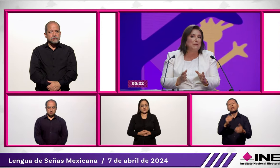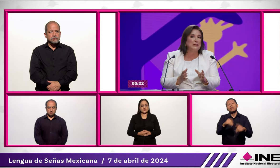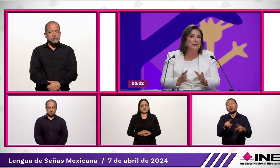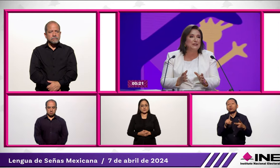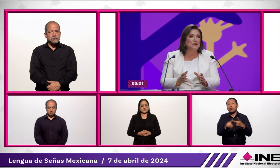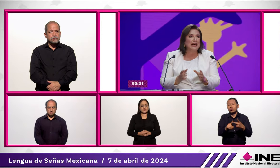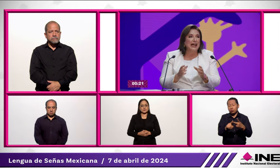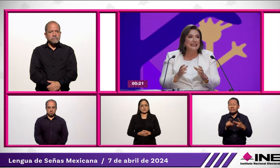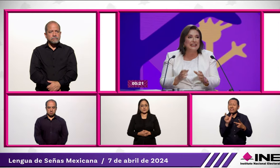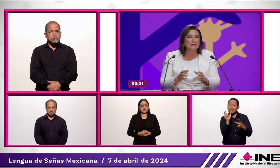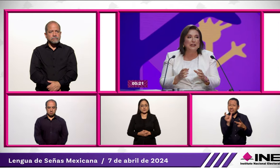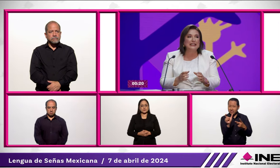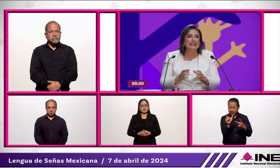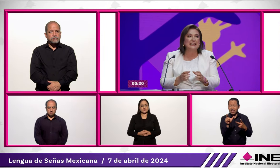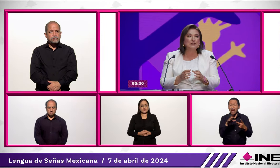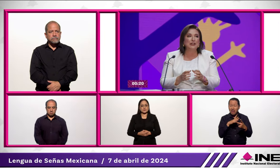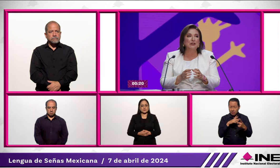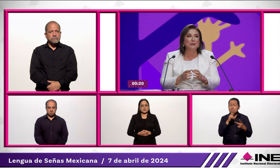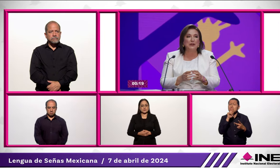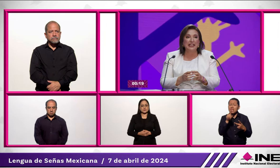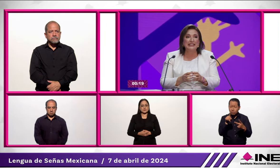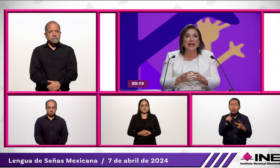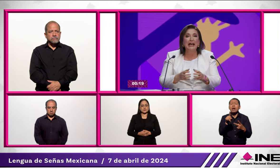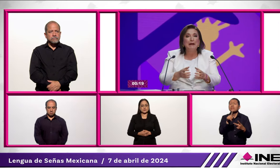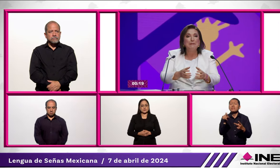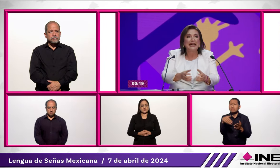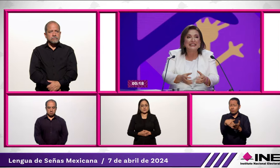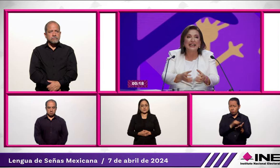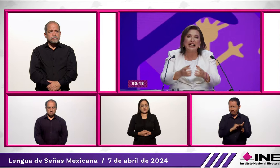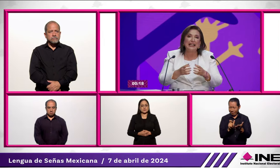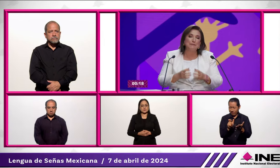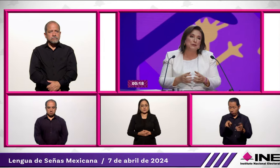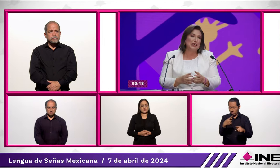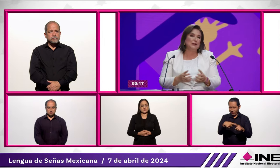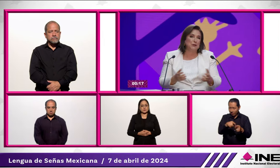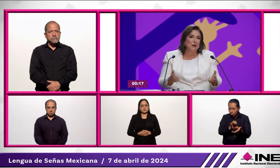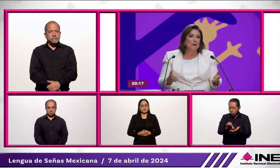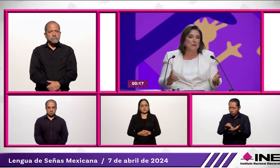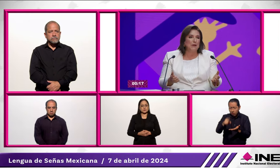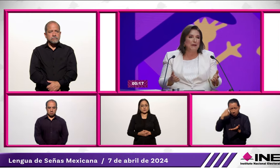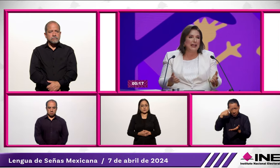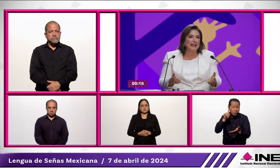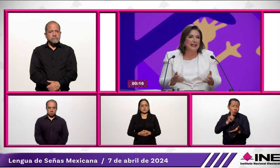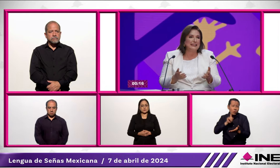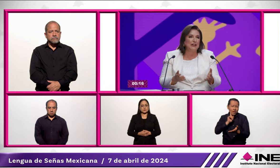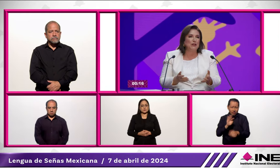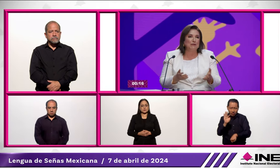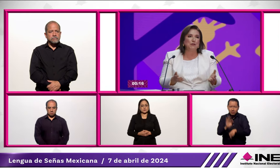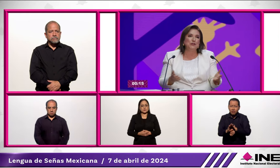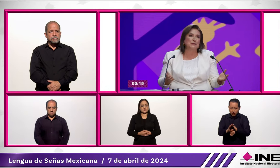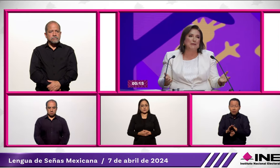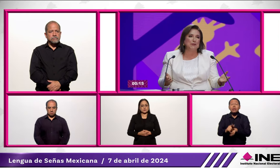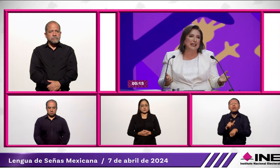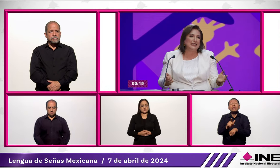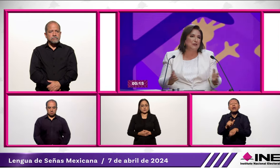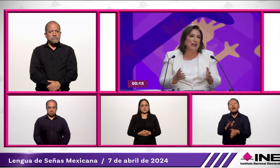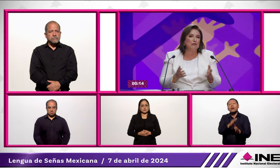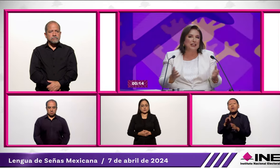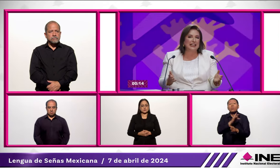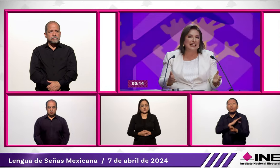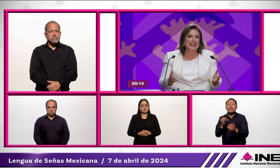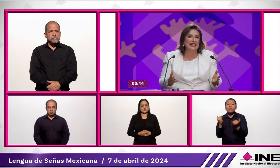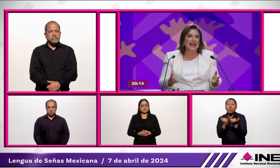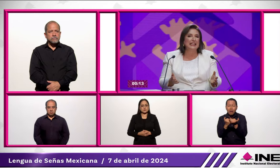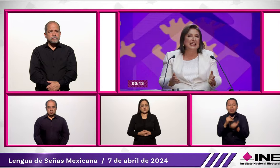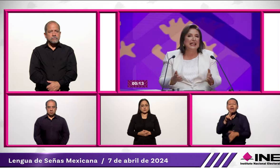darle 5,000 pesos a estas mujeres que están sufriendo violencia para sacarla, por cierto, volver a hacer los refugios para mujeres con